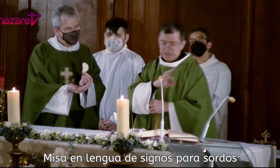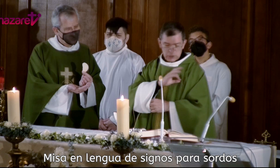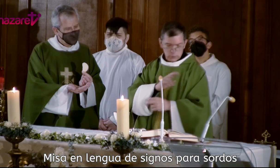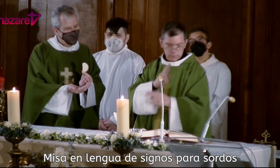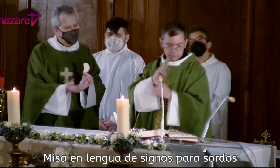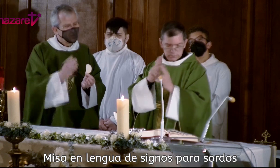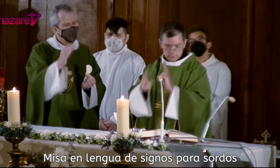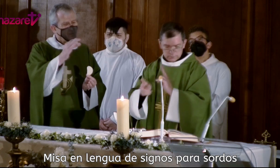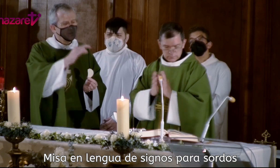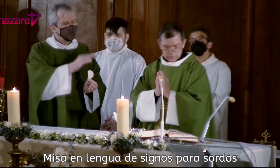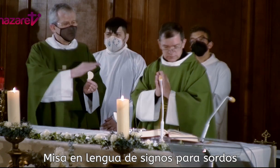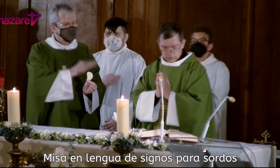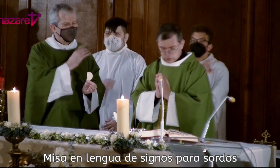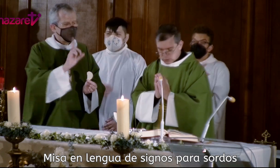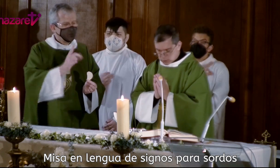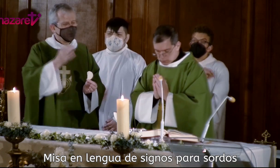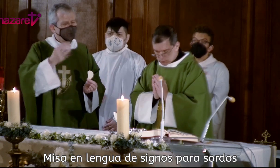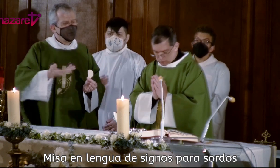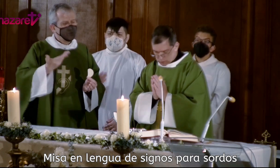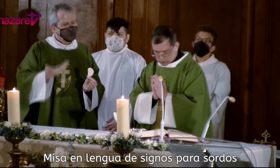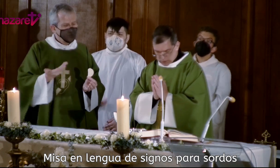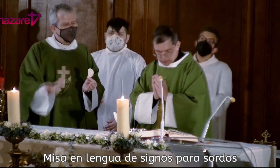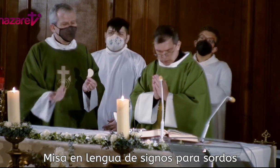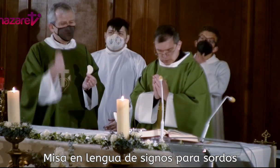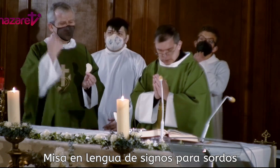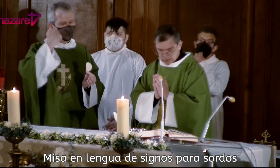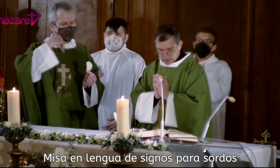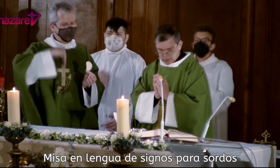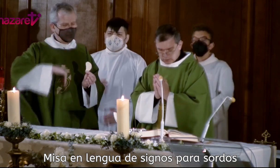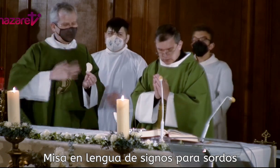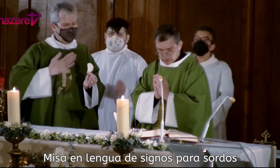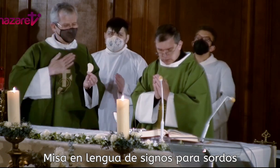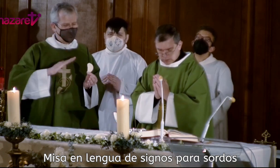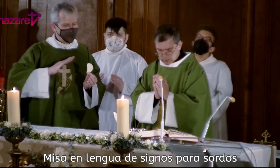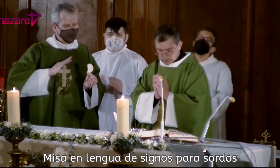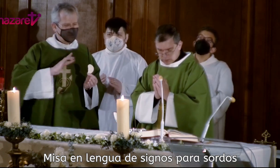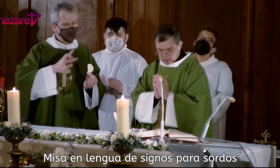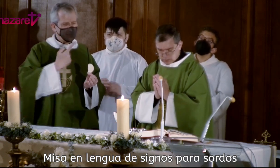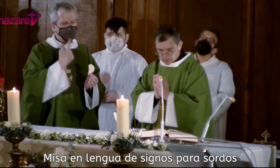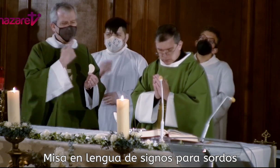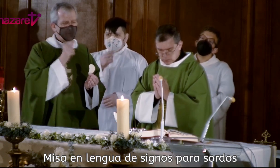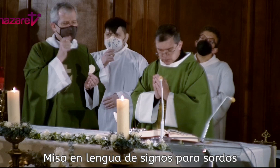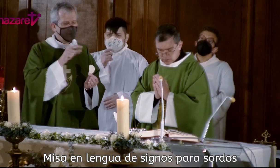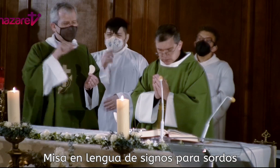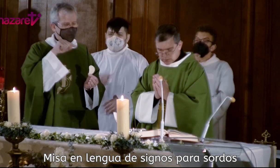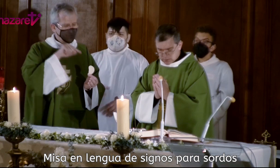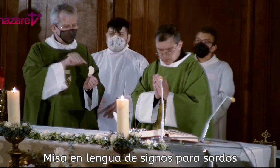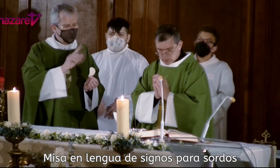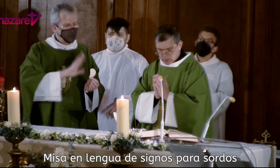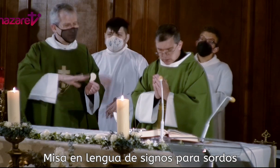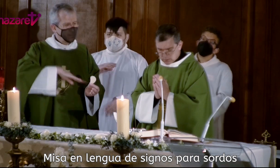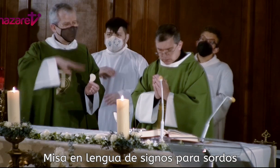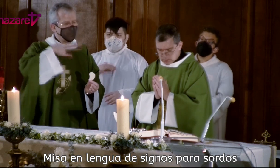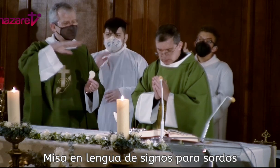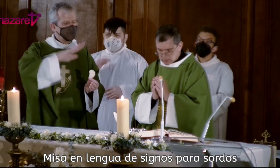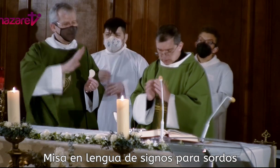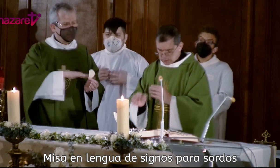Señor. Señor, no soy digno de que entres en mi casa, pero una palabra tuya bastará